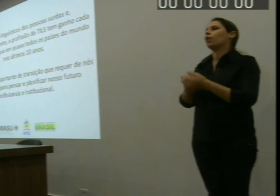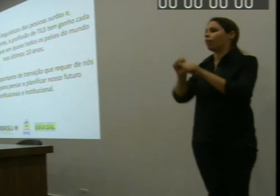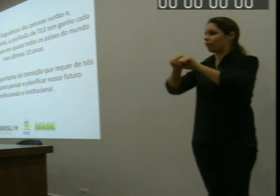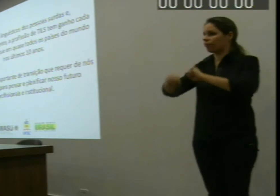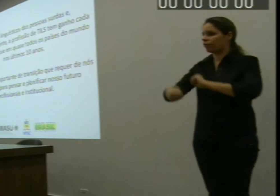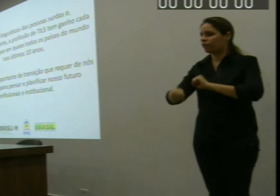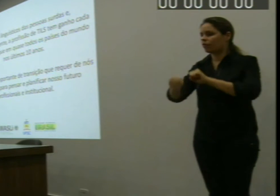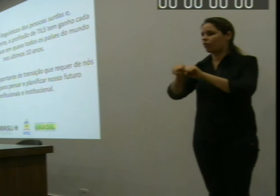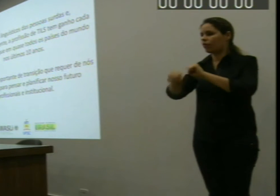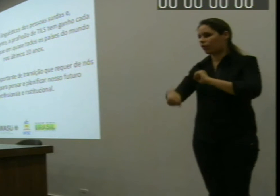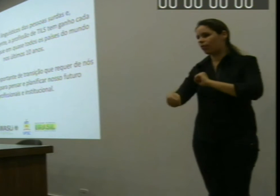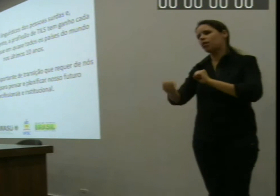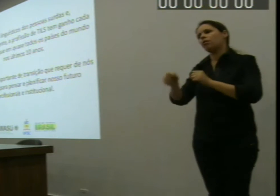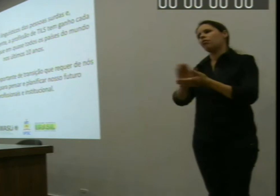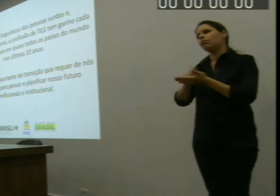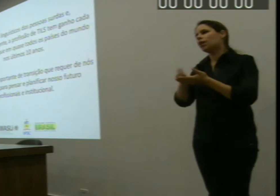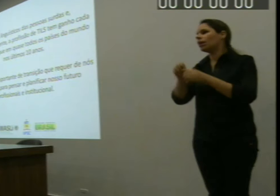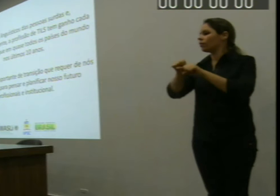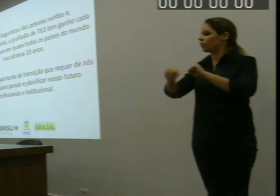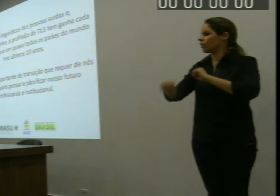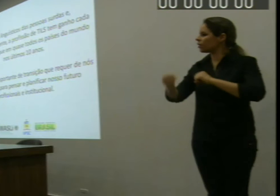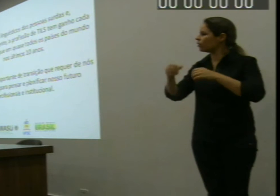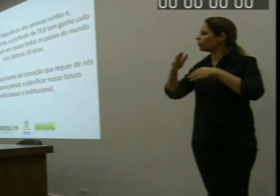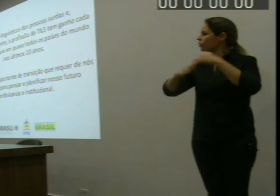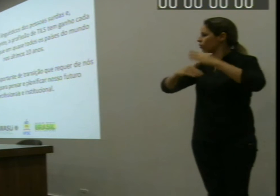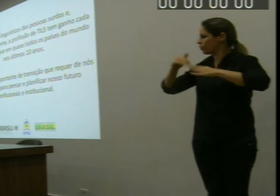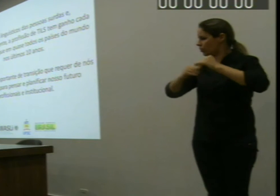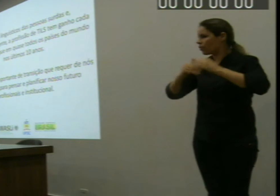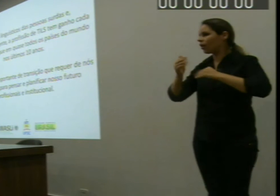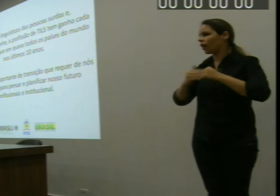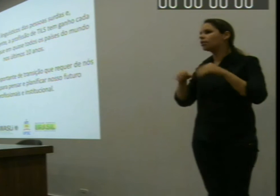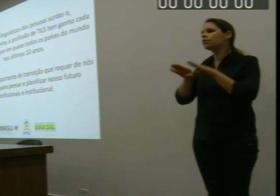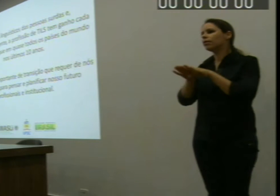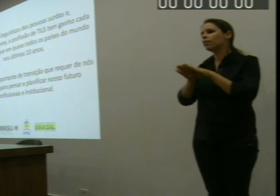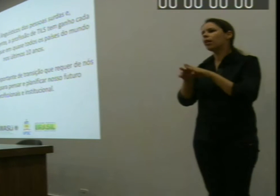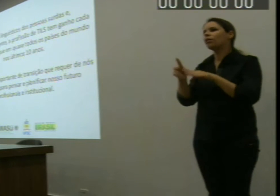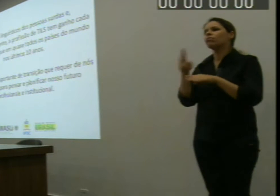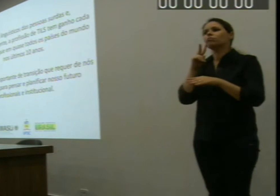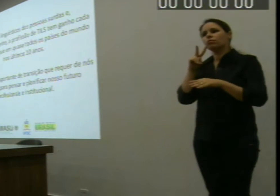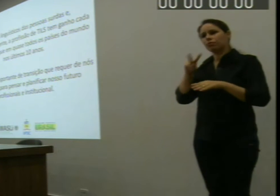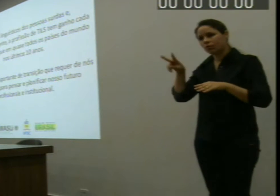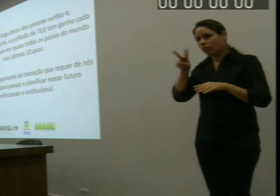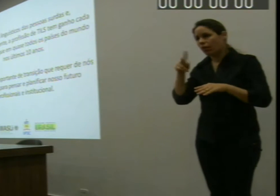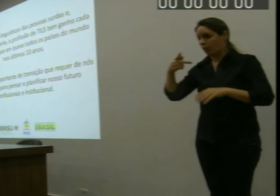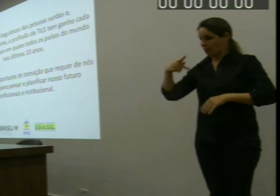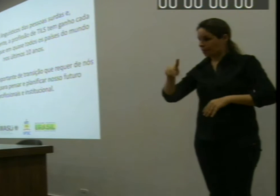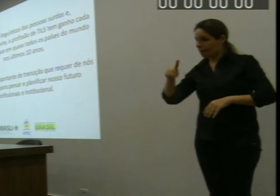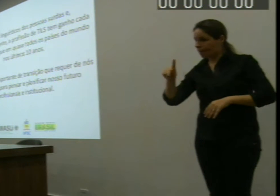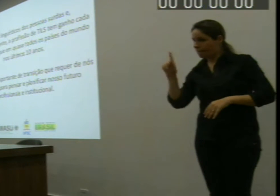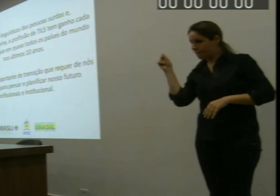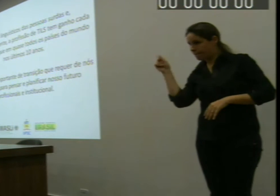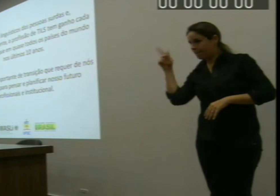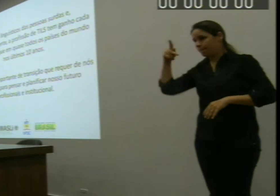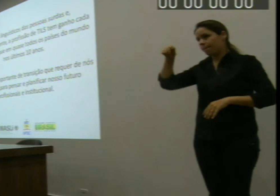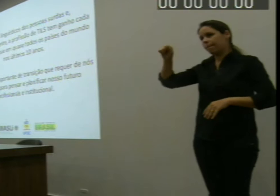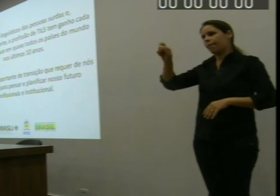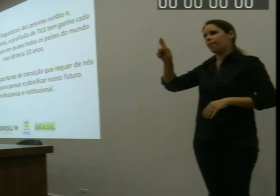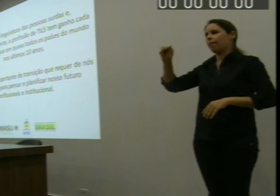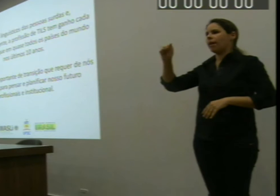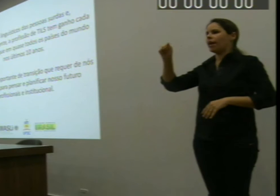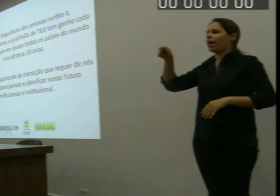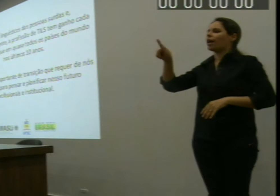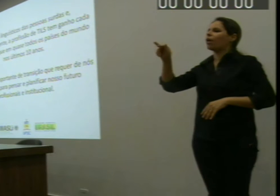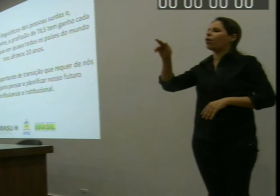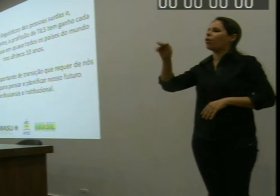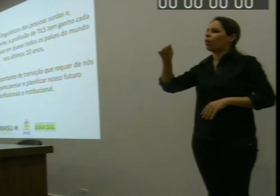incluindo o nosso vizinho nosso querido vizinho aqui o Paraguai eu não sei se todos sabem mas o Paraguai tem experiências assim incríveis já em